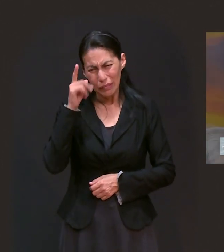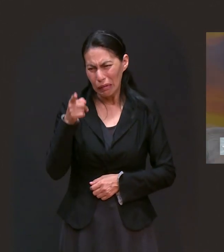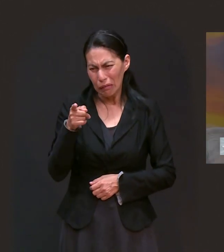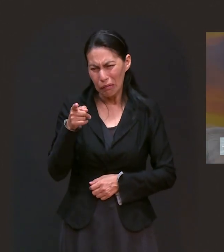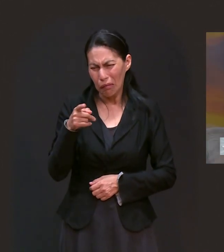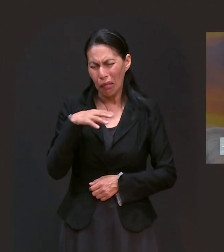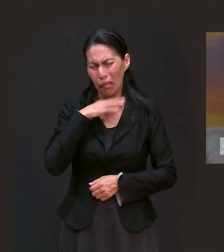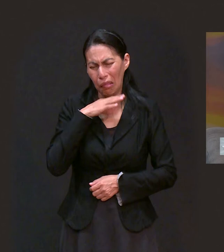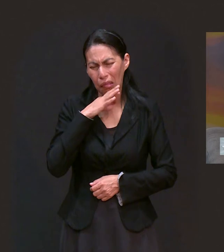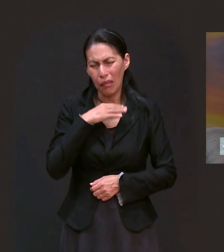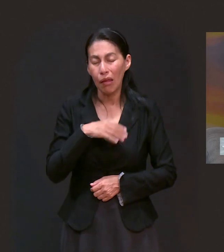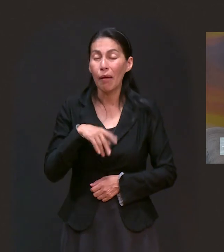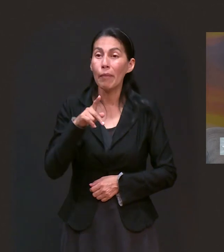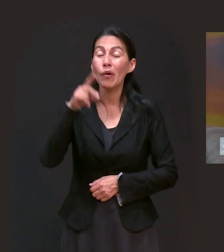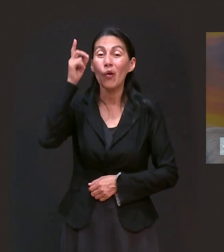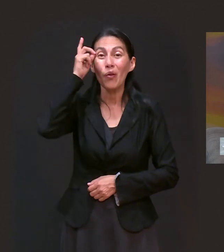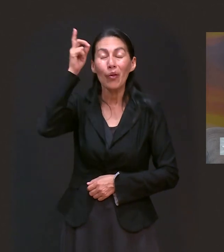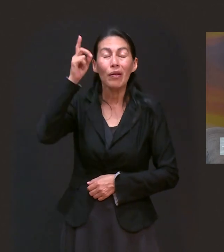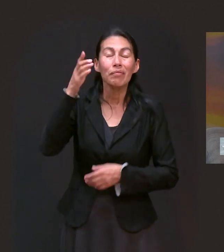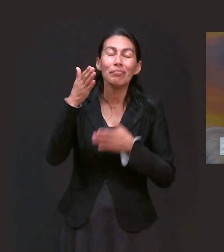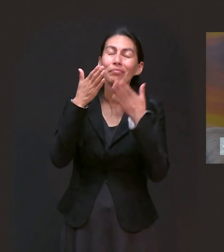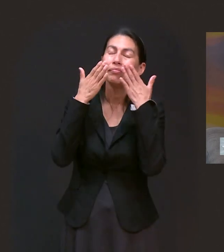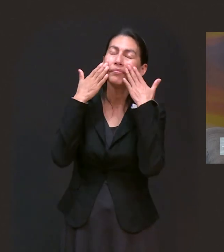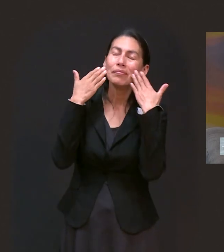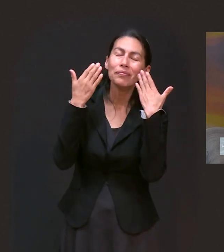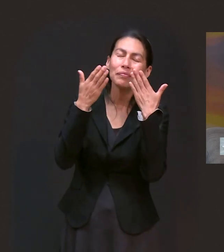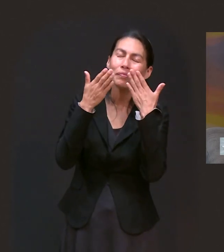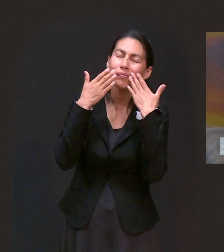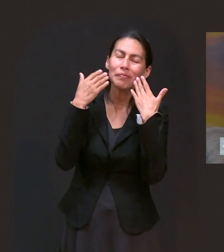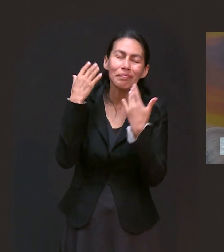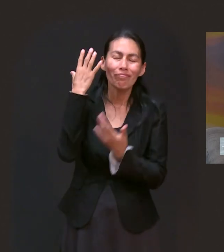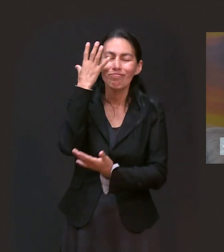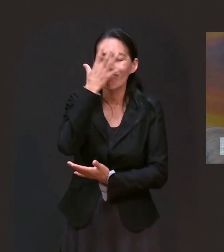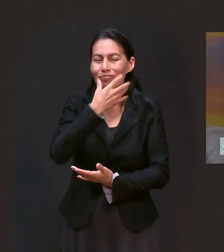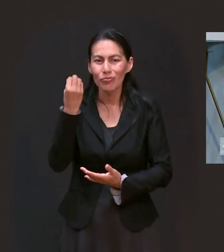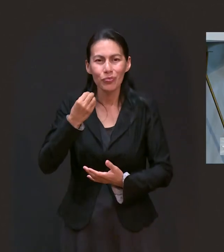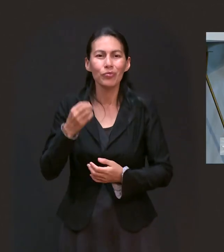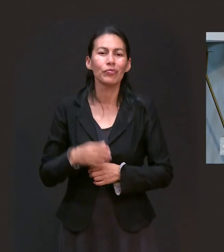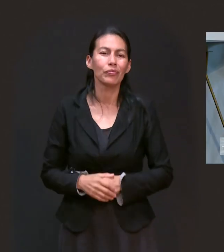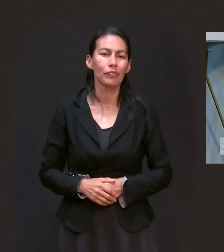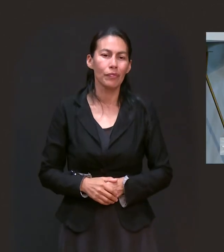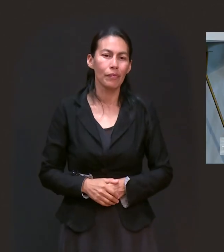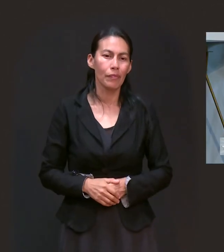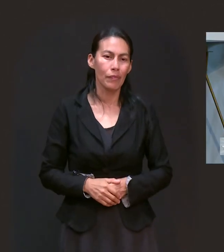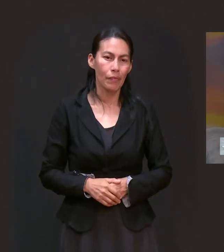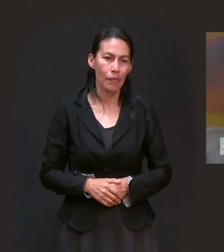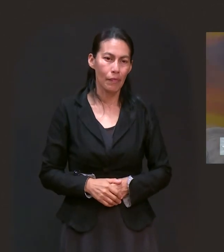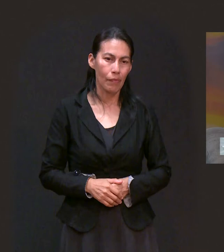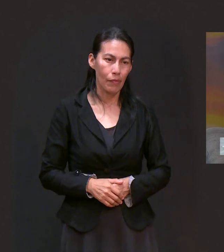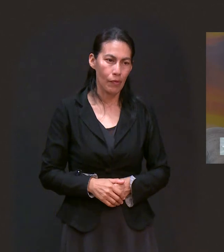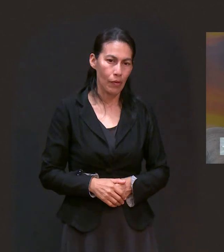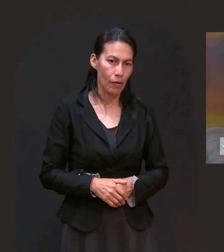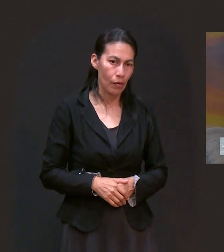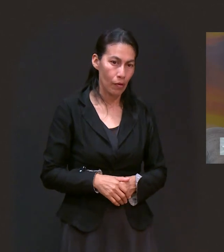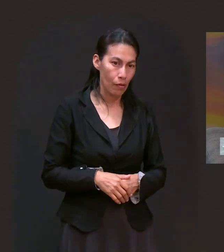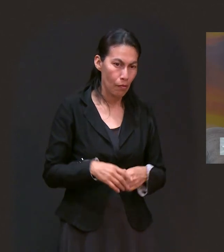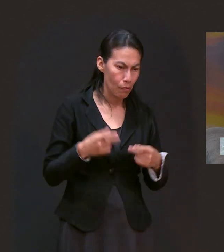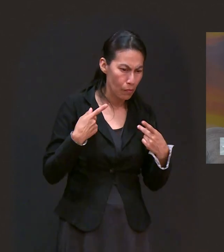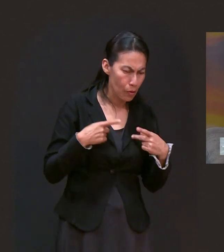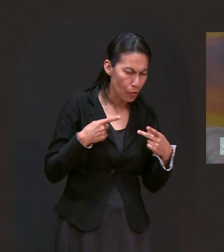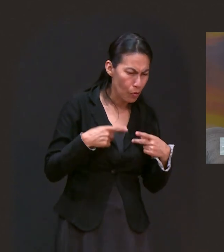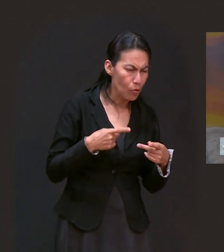en cuenta eso fue lo que yo digo dios qué misericordia porque la plaza en realidad es